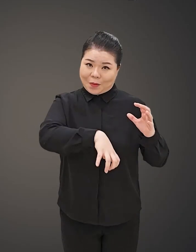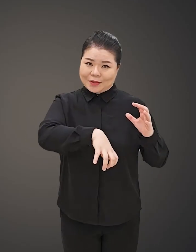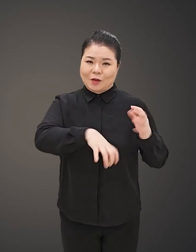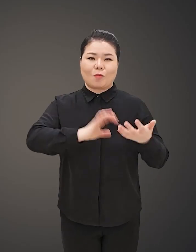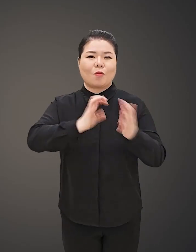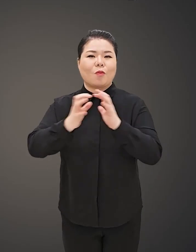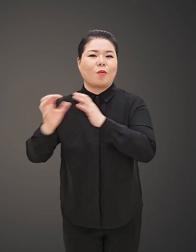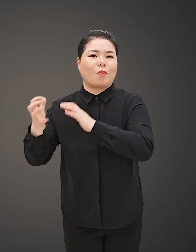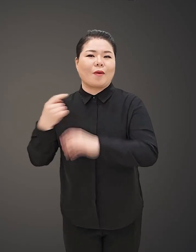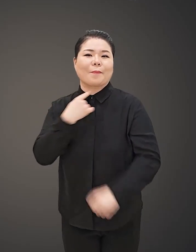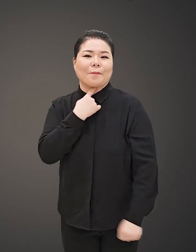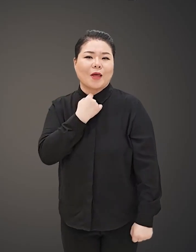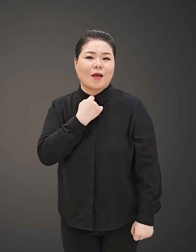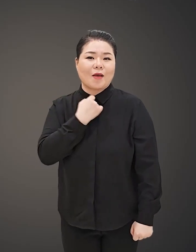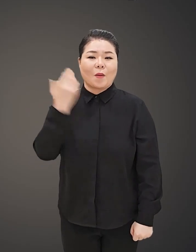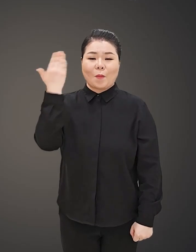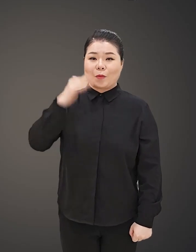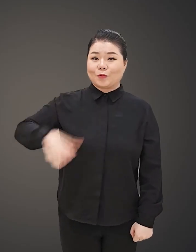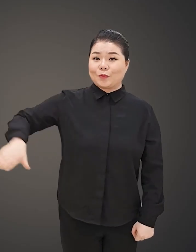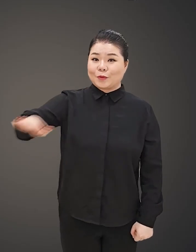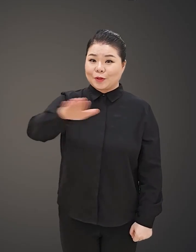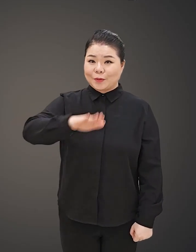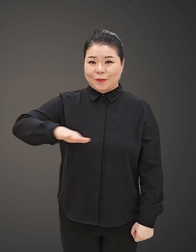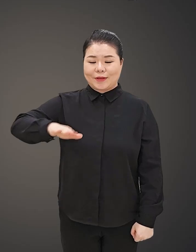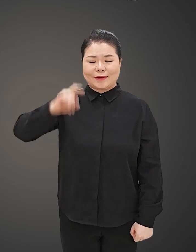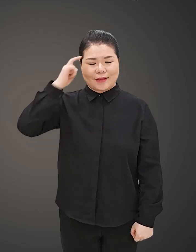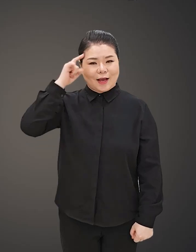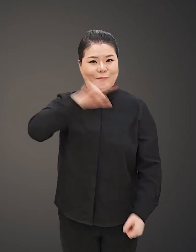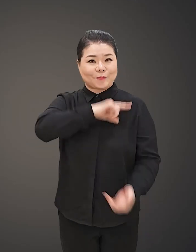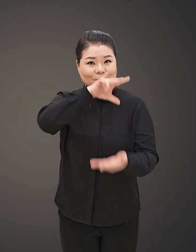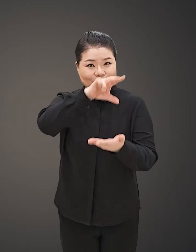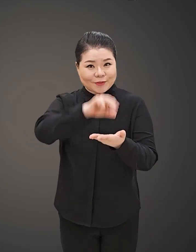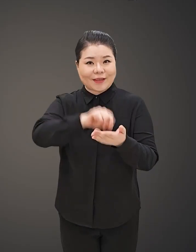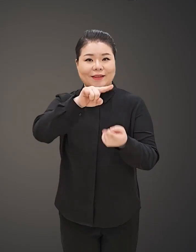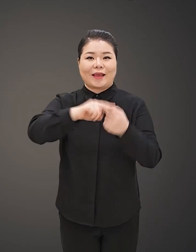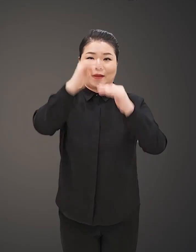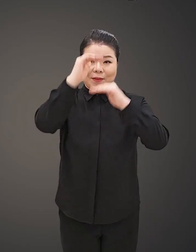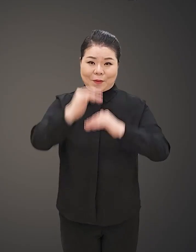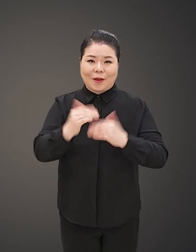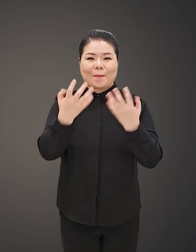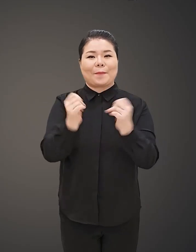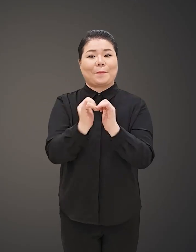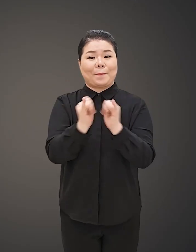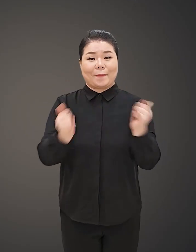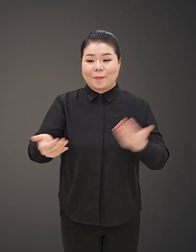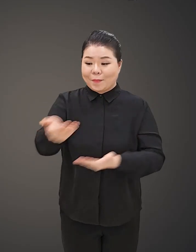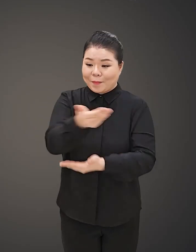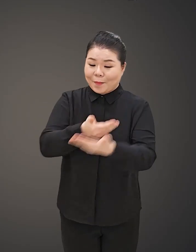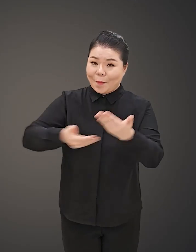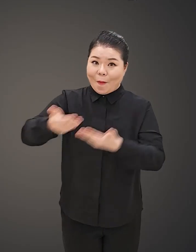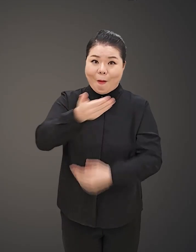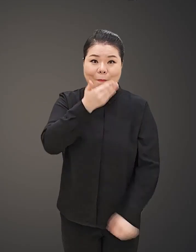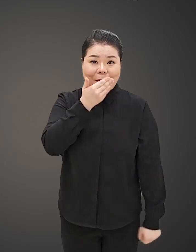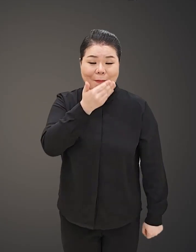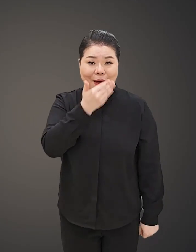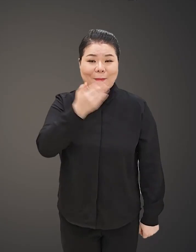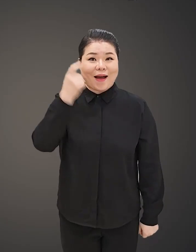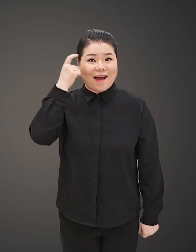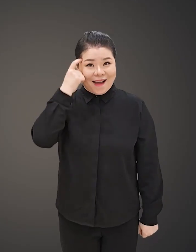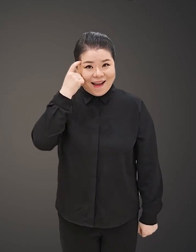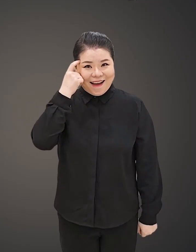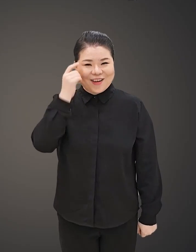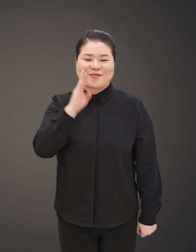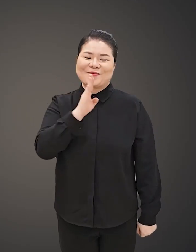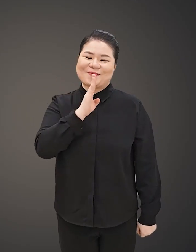스위스 취리히에서 나누었던 오늘날 우리 모두에게 생각할 거리를 던져주는 이 풍성한 이야기들을 많은